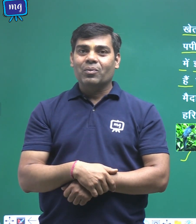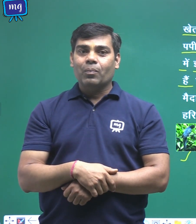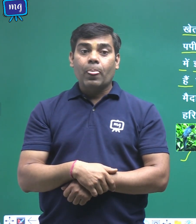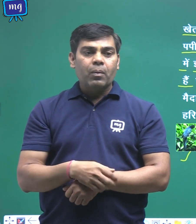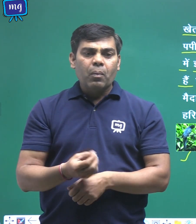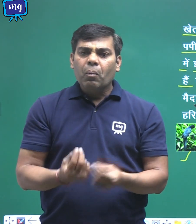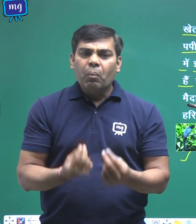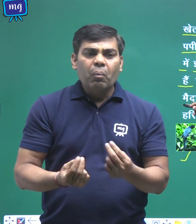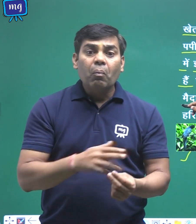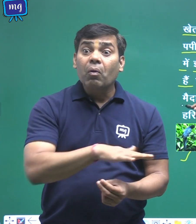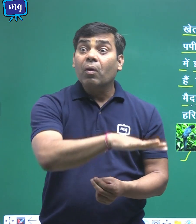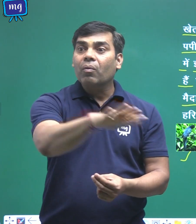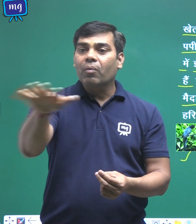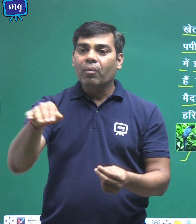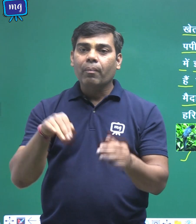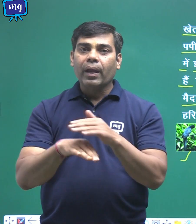मैदानों में